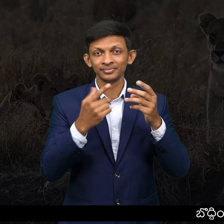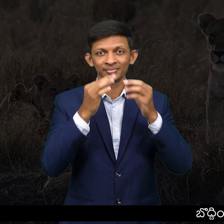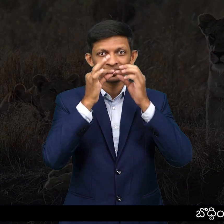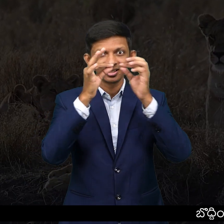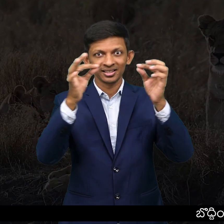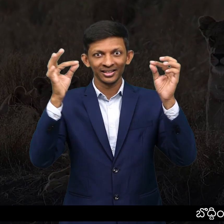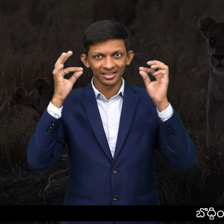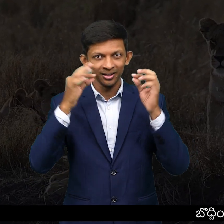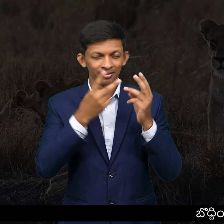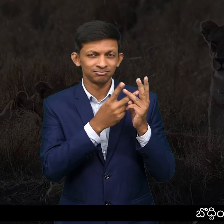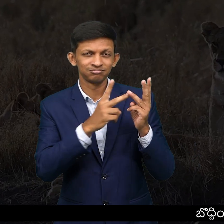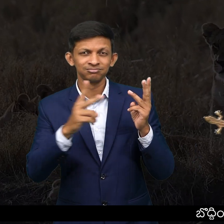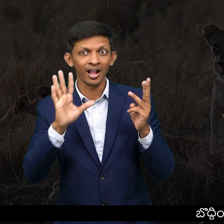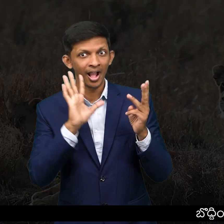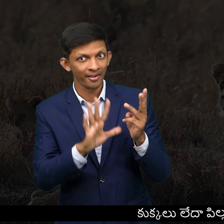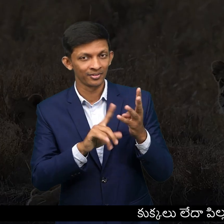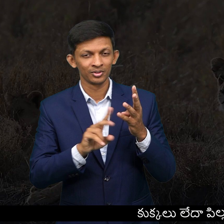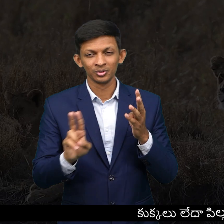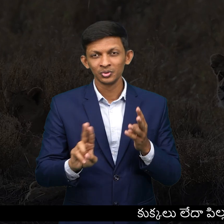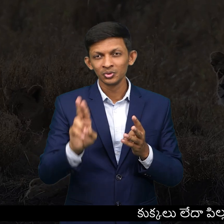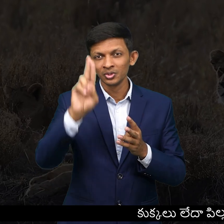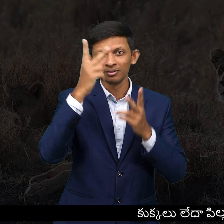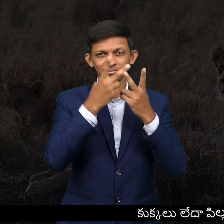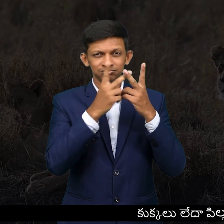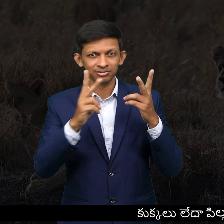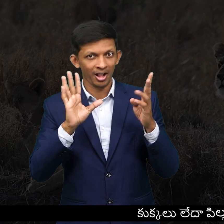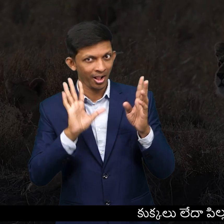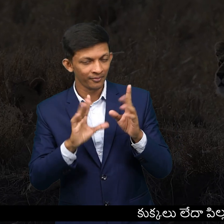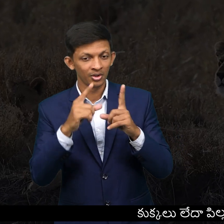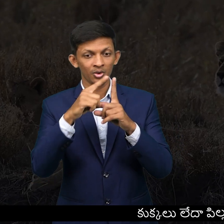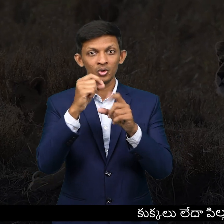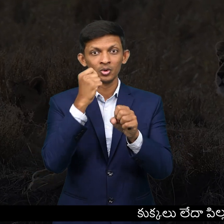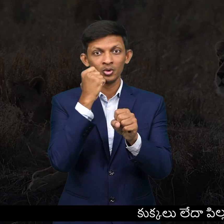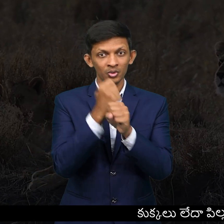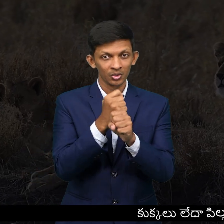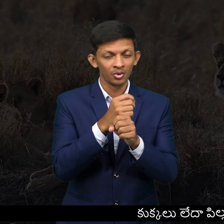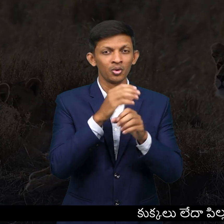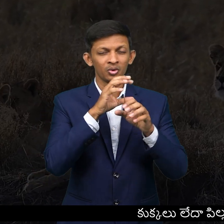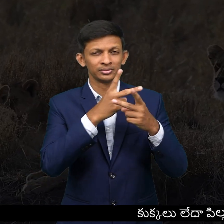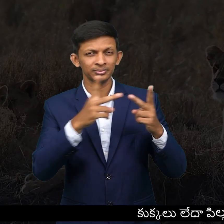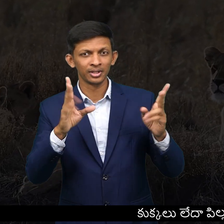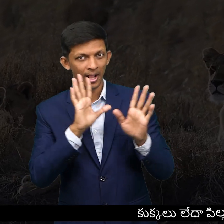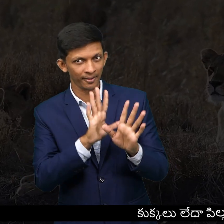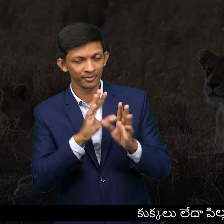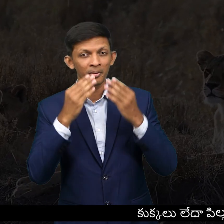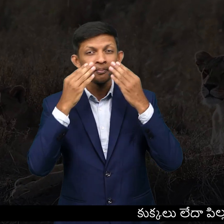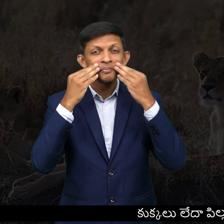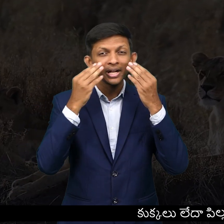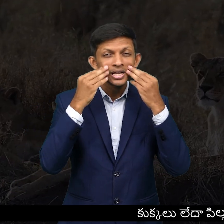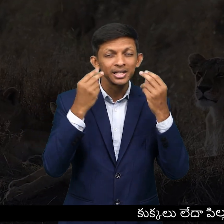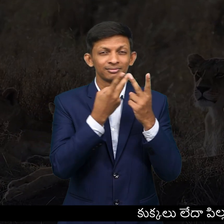బొద్దింకలు, బల్లులు, కుక్కలు లేదా పిల్లులను చూసి ఉండవచ్చు.